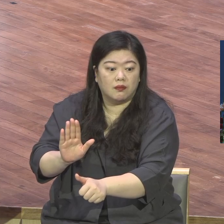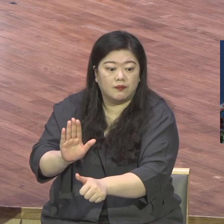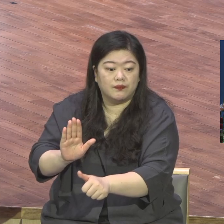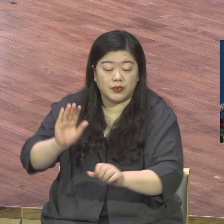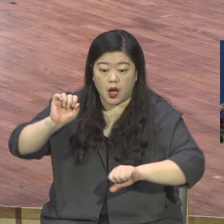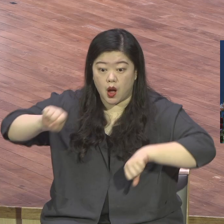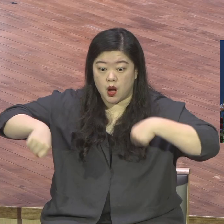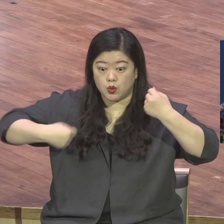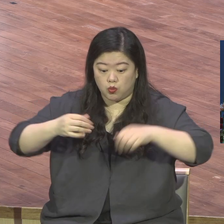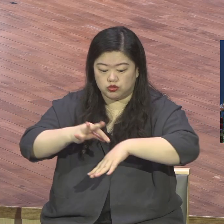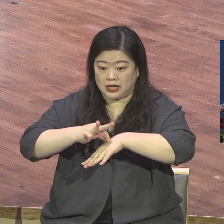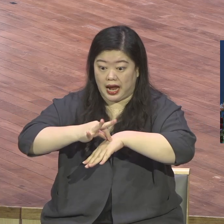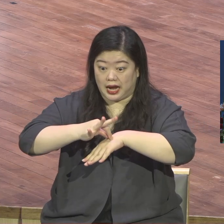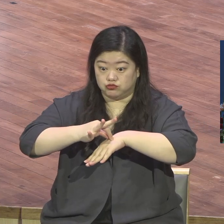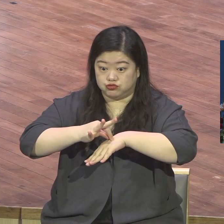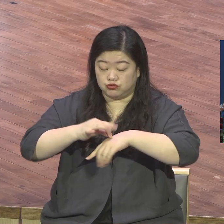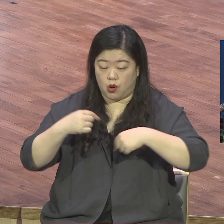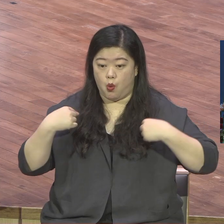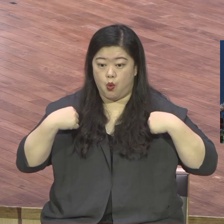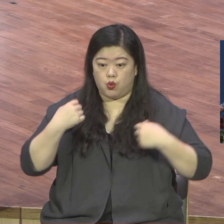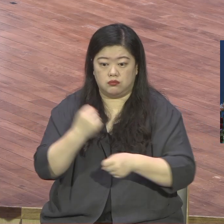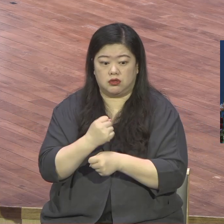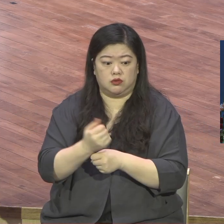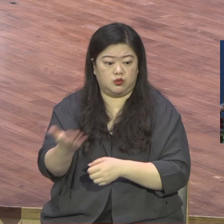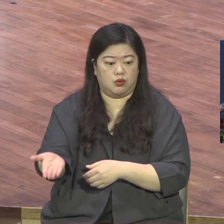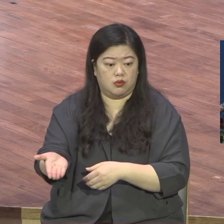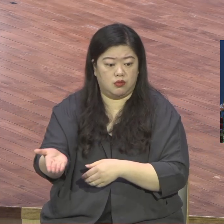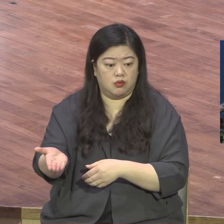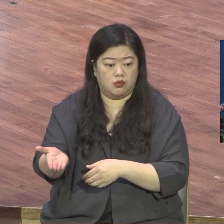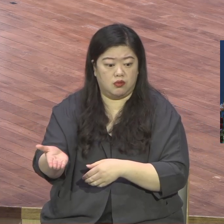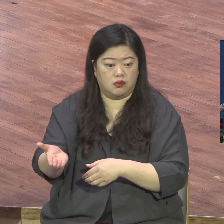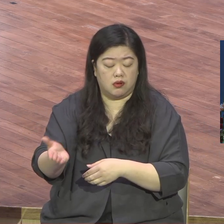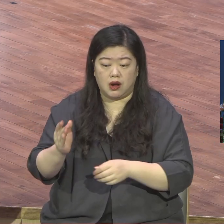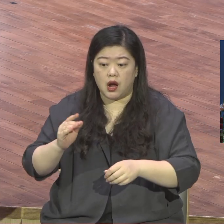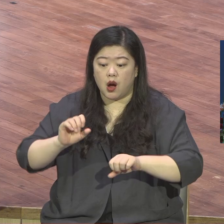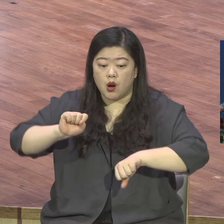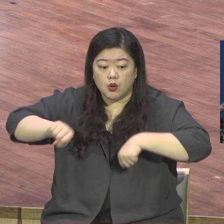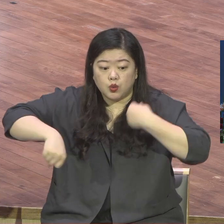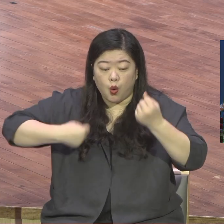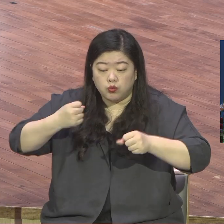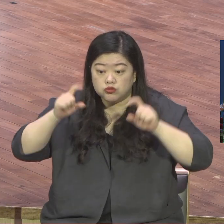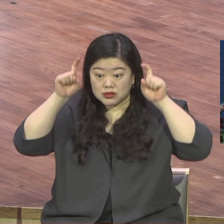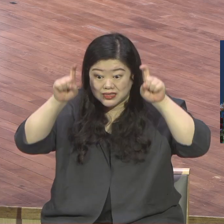가죽옷을 입혔단 말은 짐승을 잡았단 얘기입니다. 하나님이 짐승을 잡아서